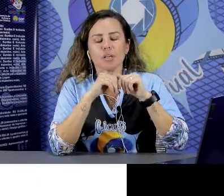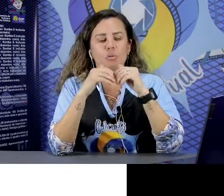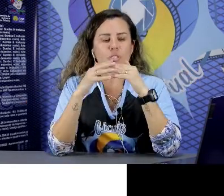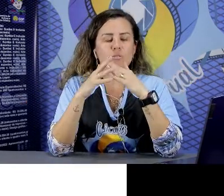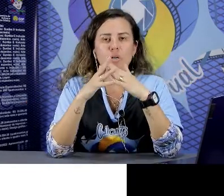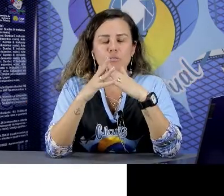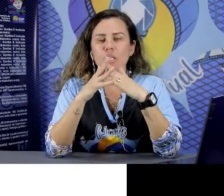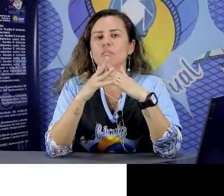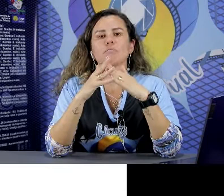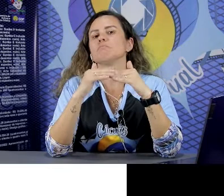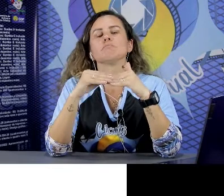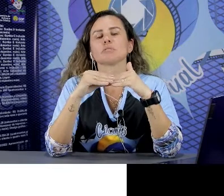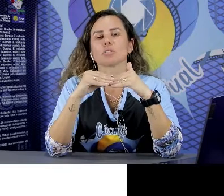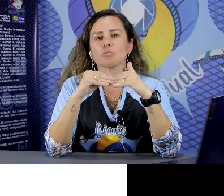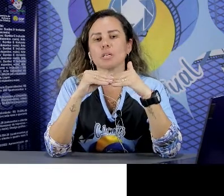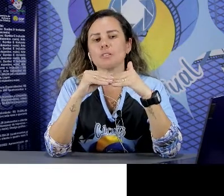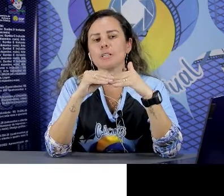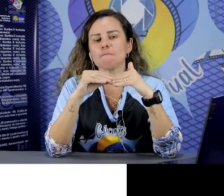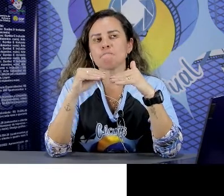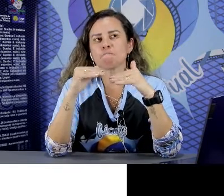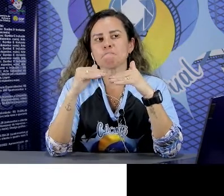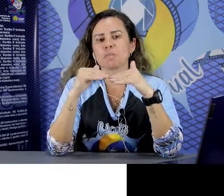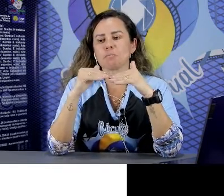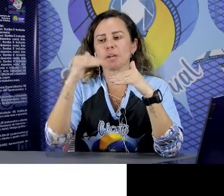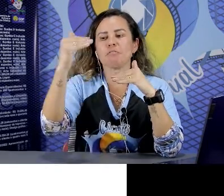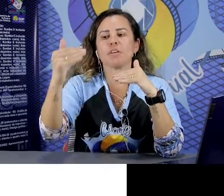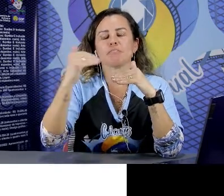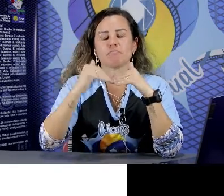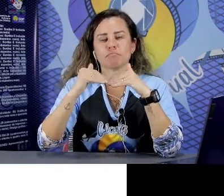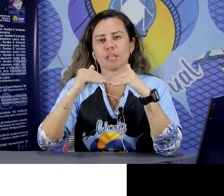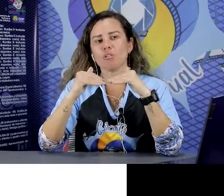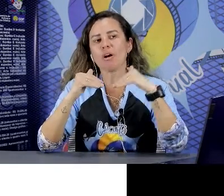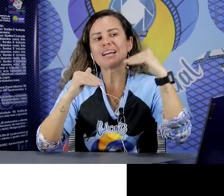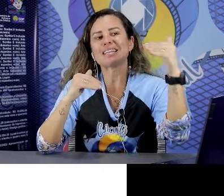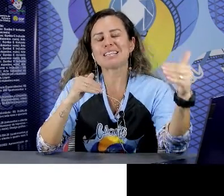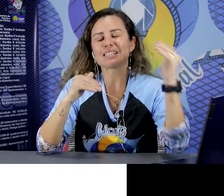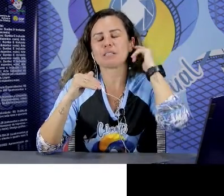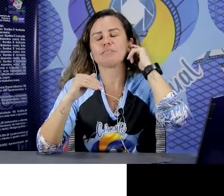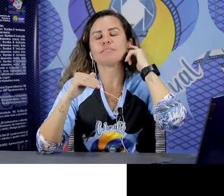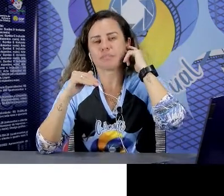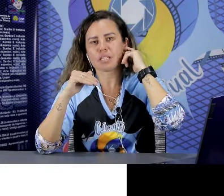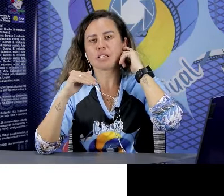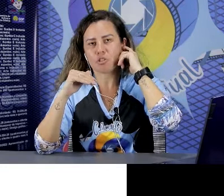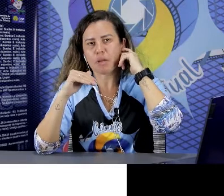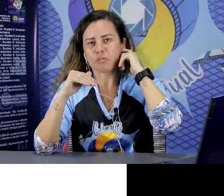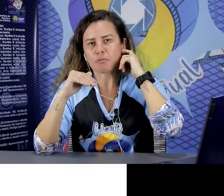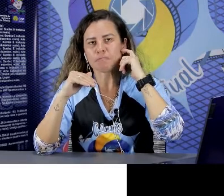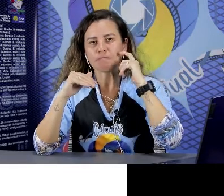ser humano não. O ser humano, ele prevê, ele organiza esse sentimento,